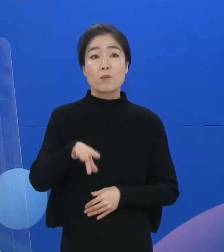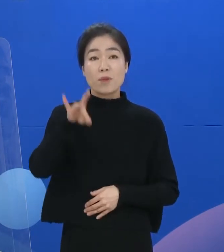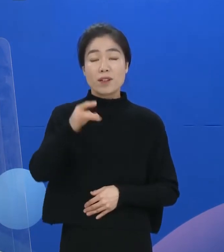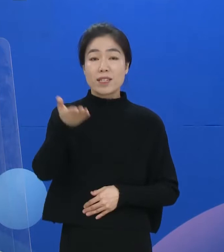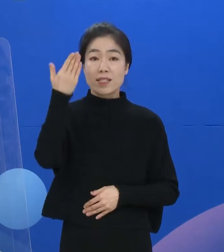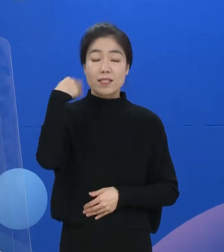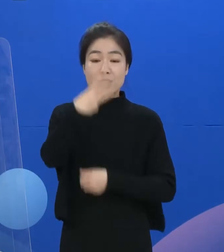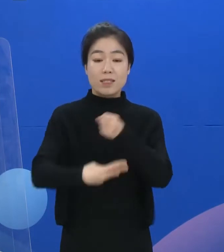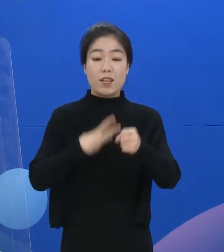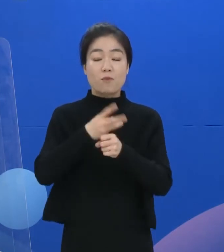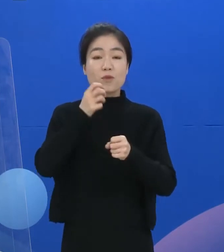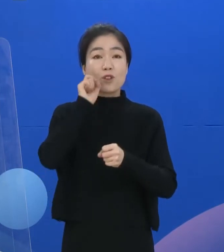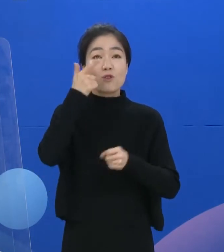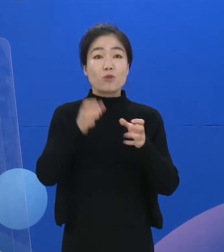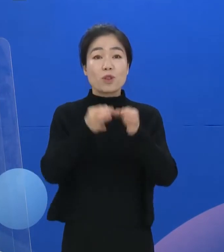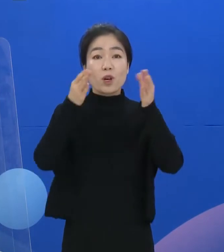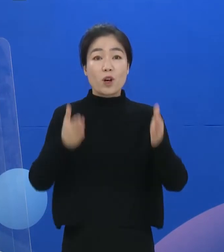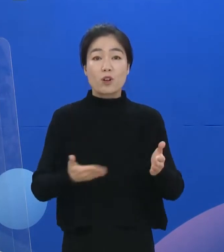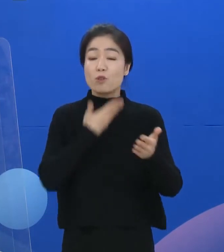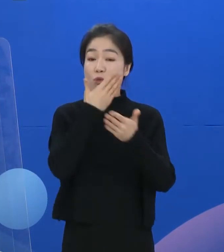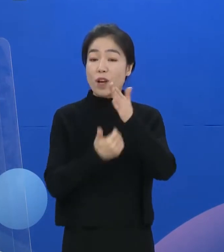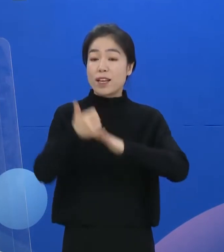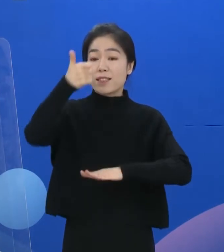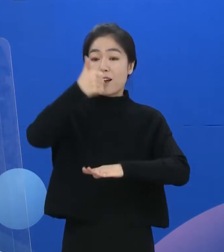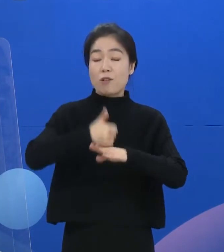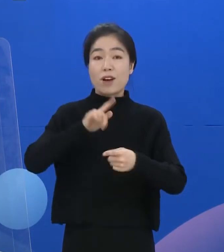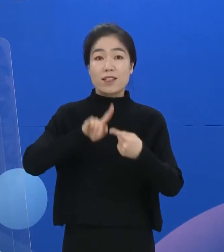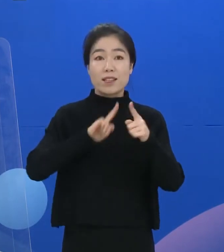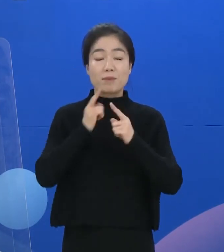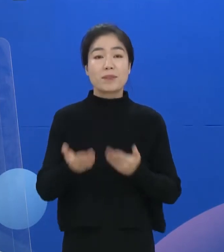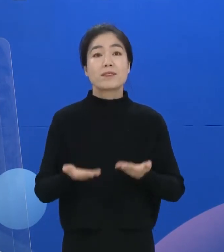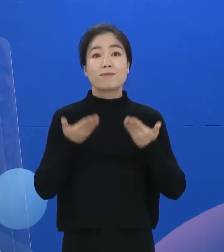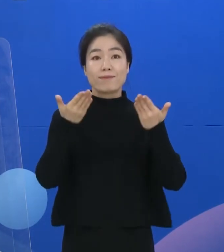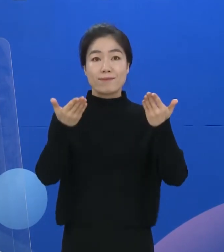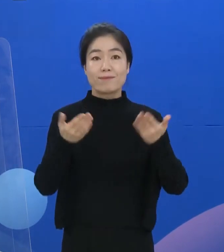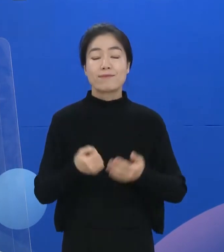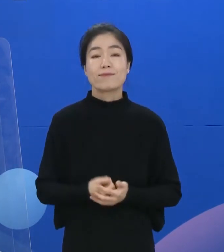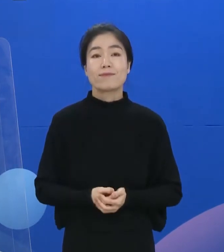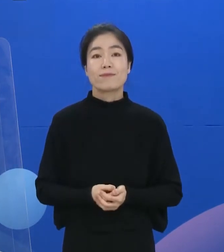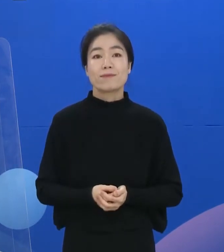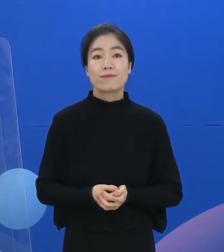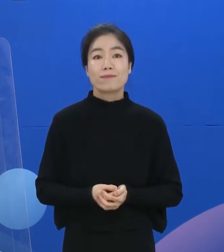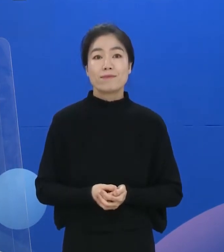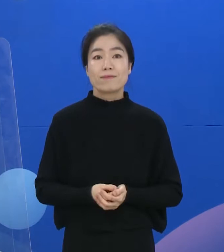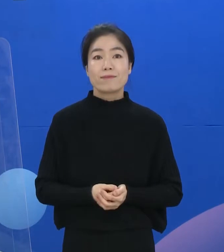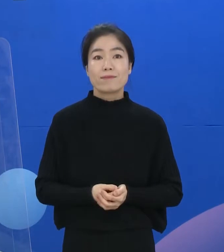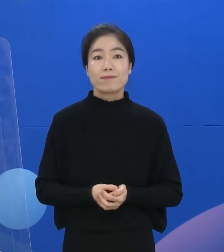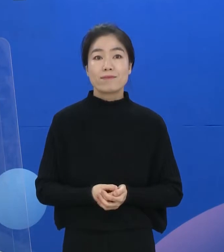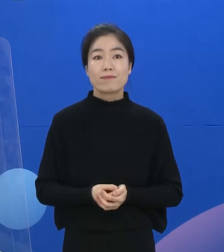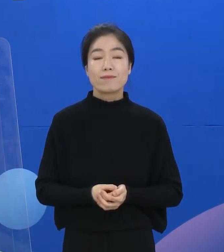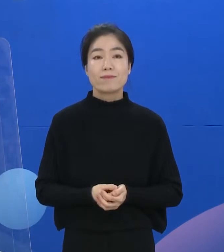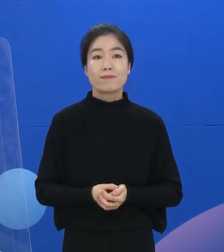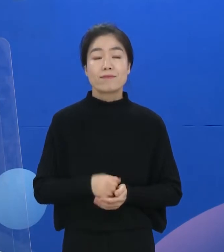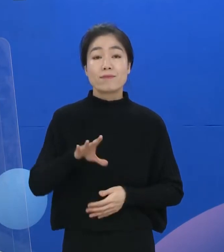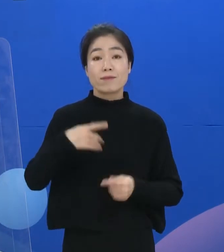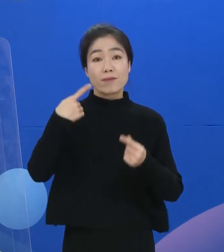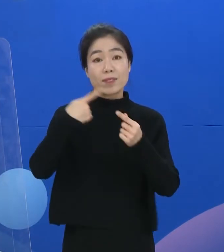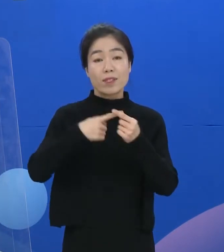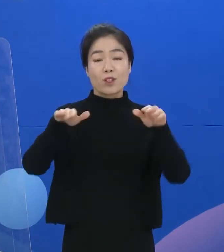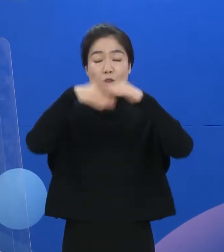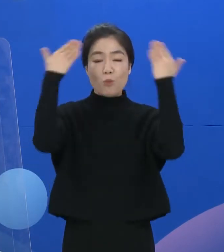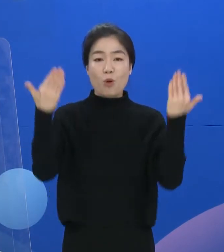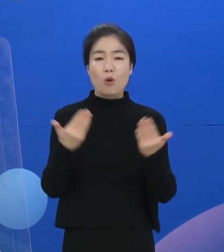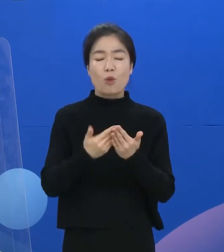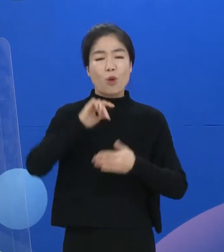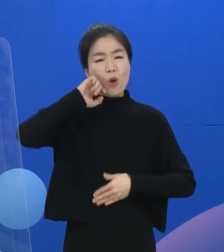감사를 드립니다 정리하는 시민 여러분 먼저 지난 3년 6개월에 주요 성과에